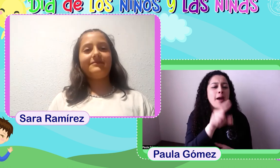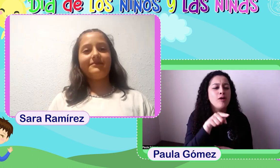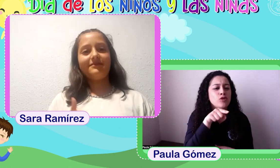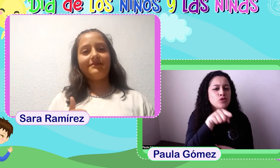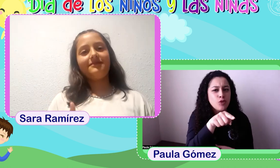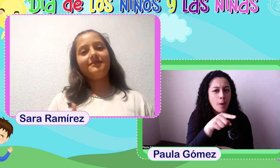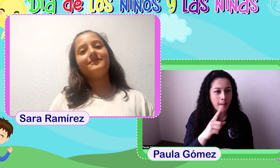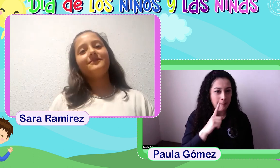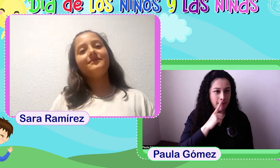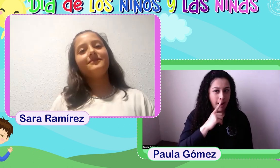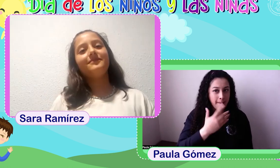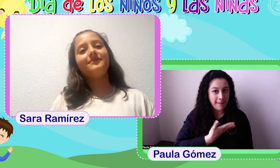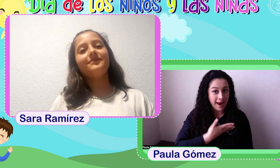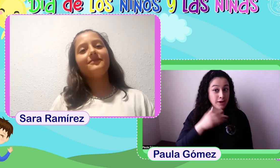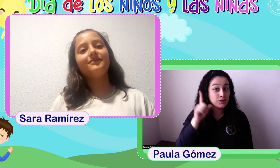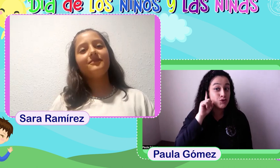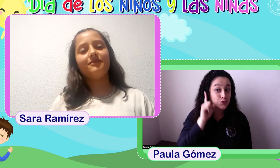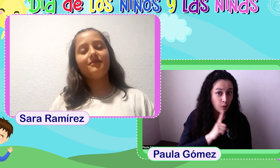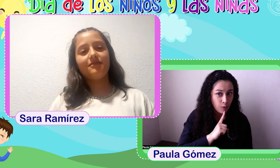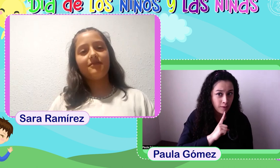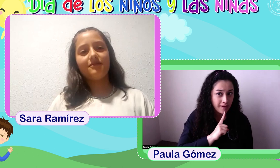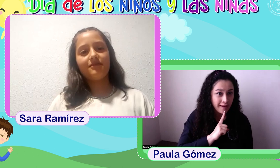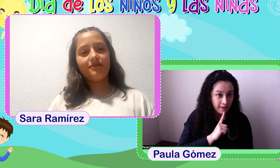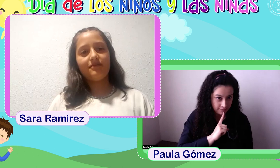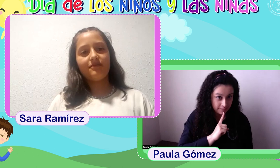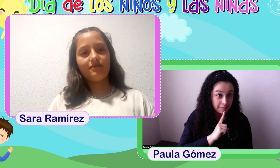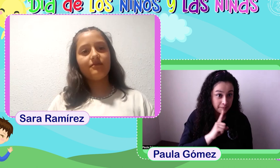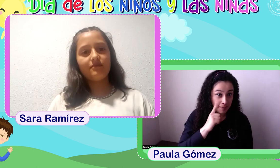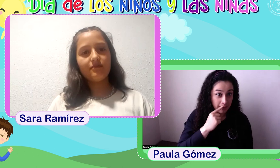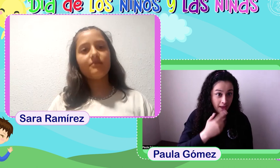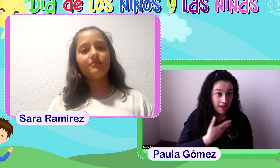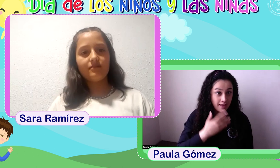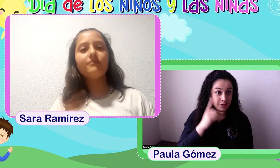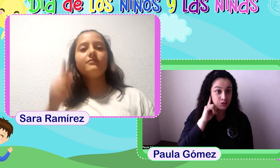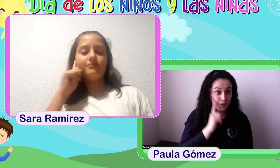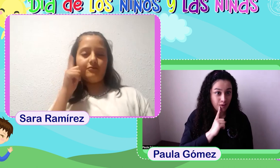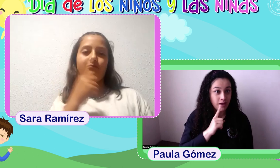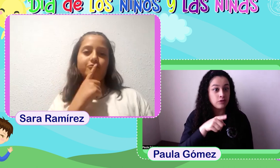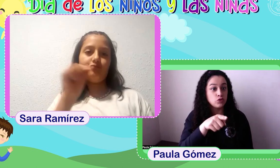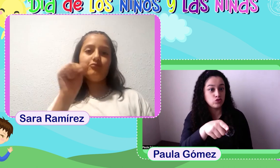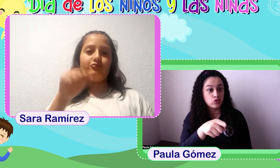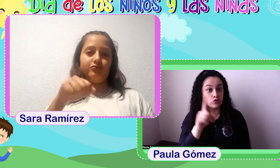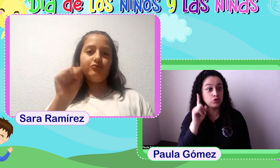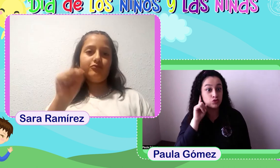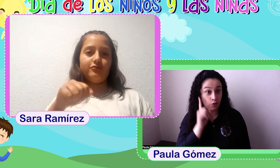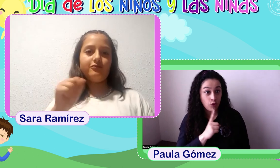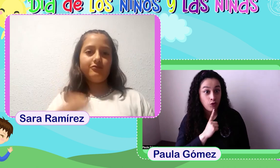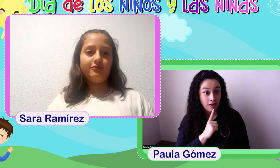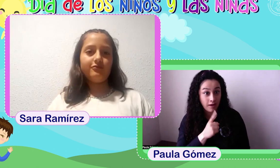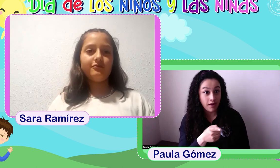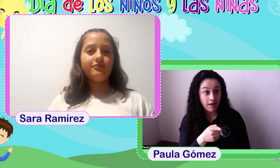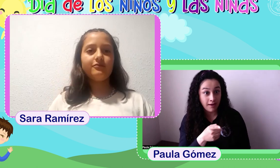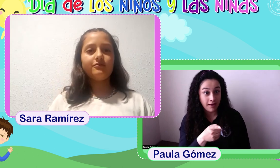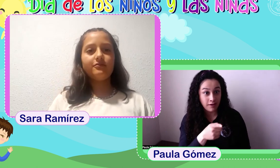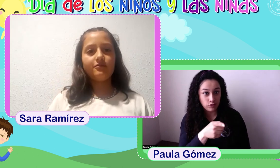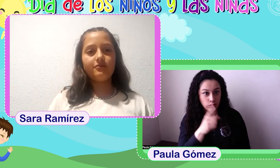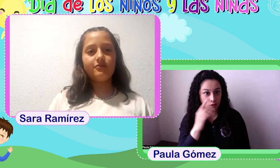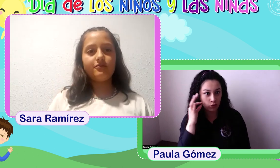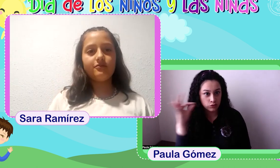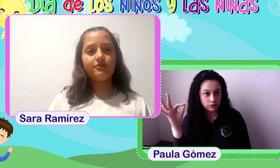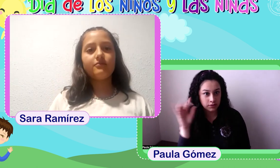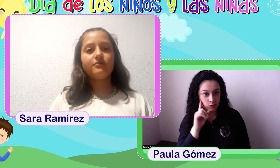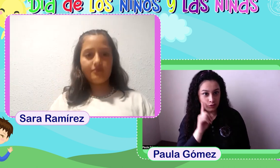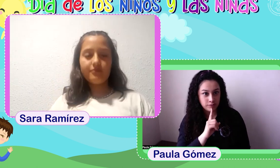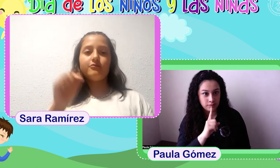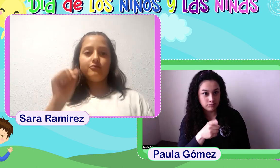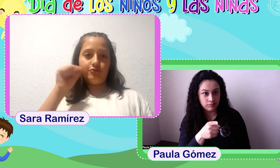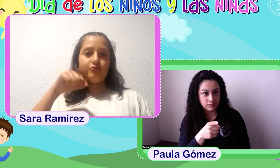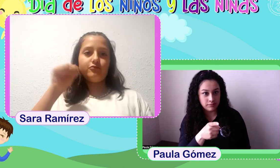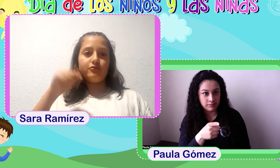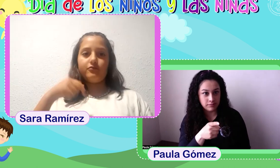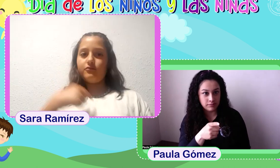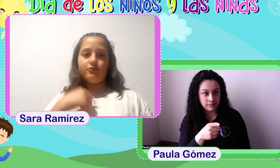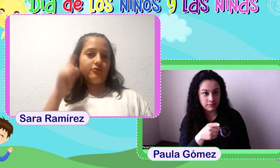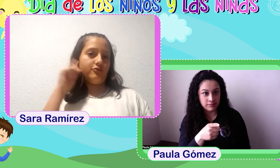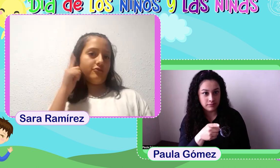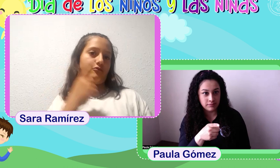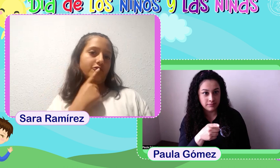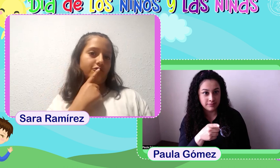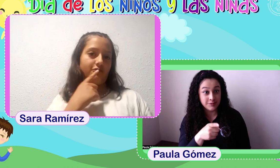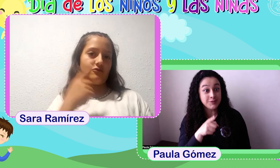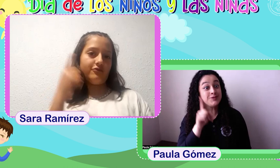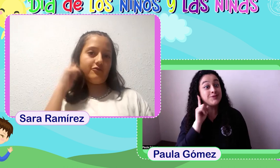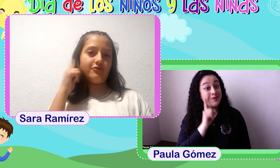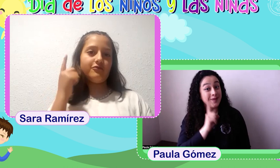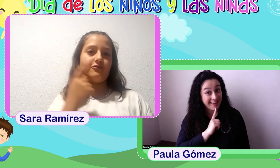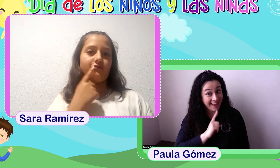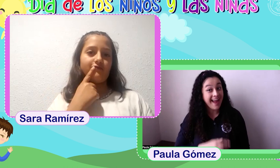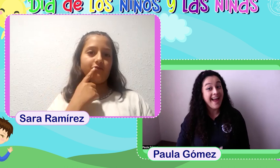Yo quiero preguntarte. ¿Tus padres son personas sordas, verdad? Sí. ¿Tú eres oyente